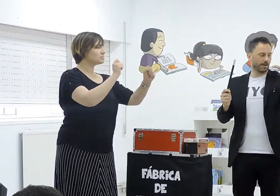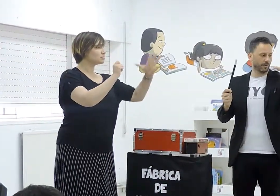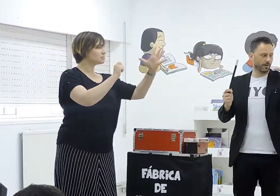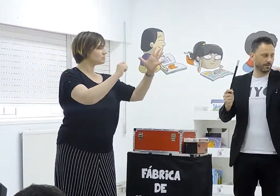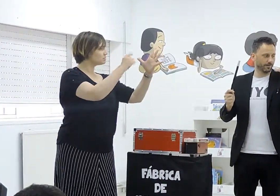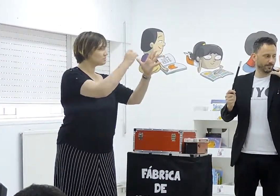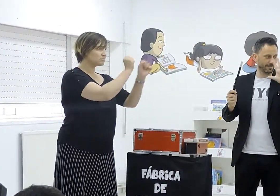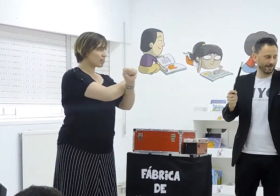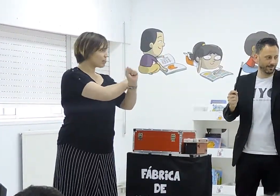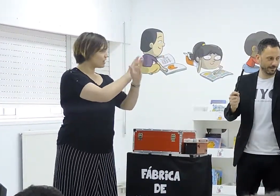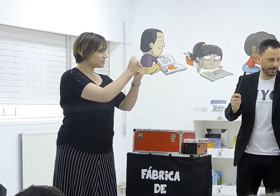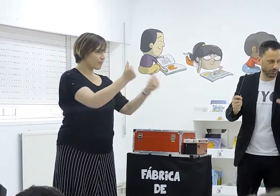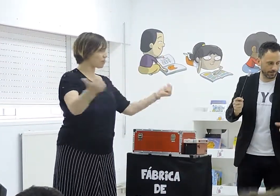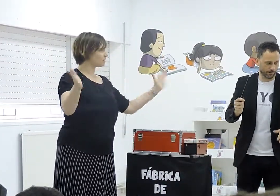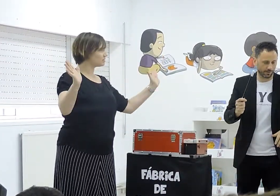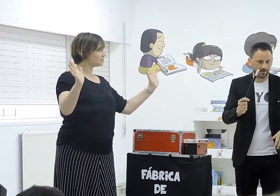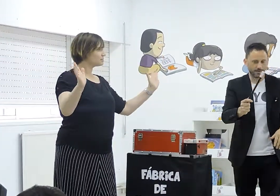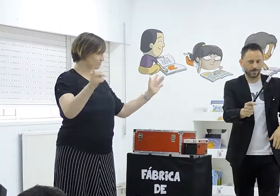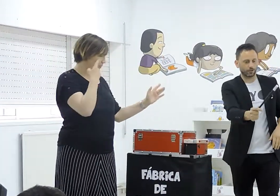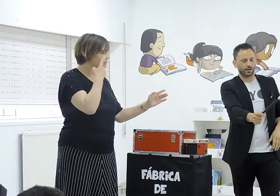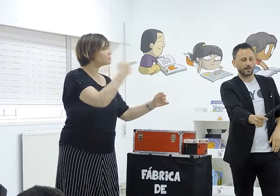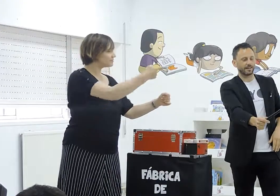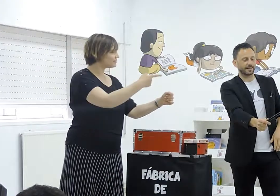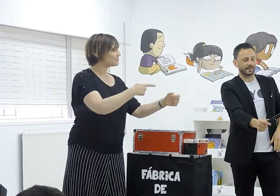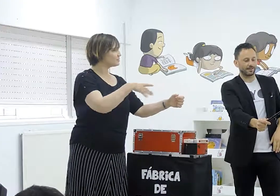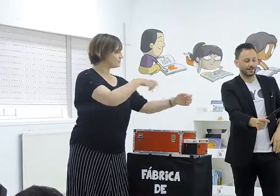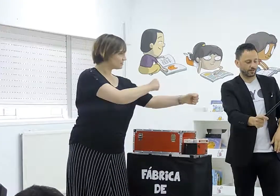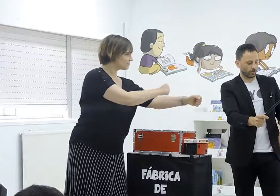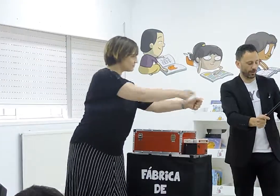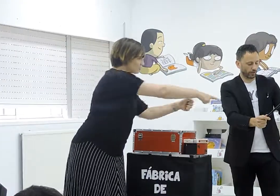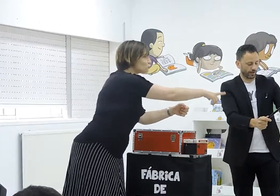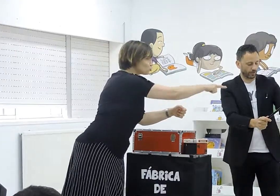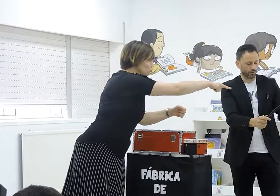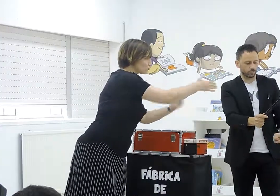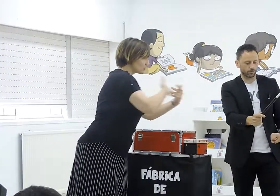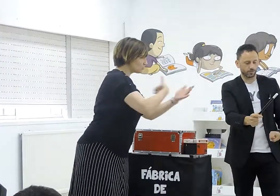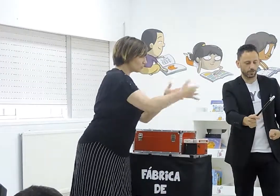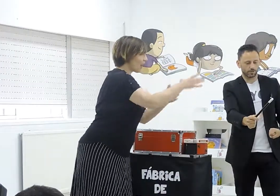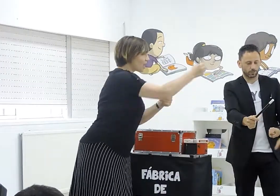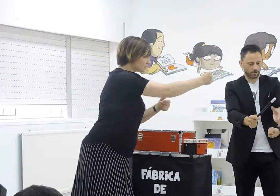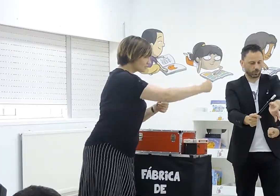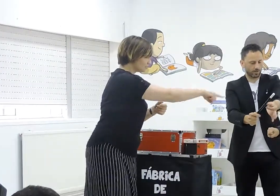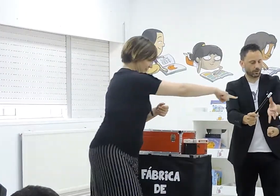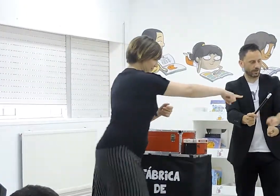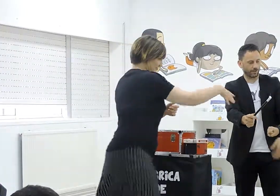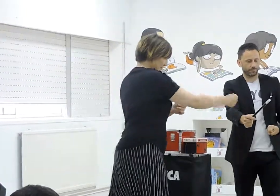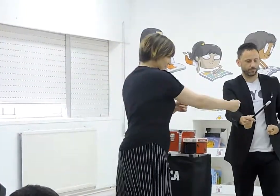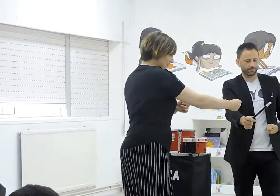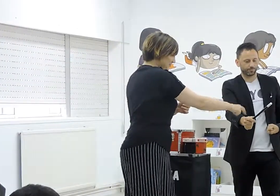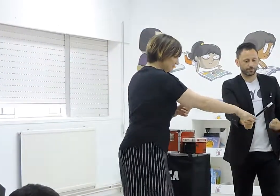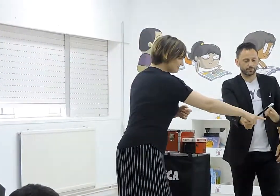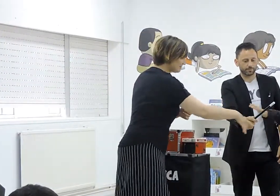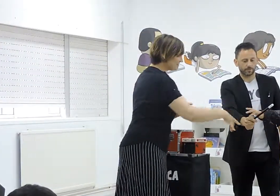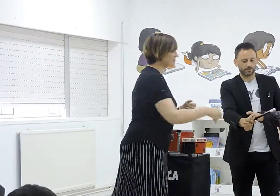va a desaparecer, ¿vale? Vas a dar la varita. Venga, coge la varita, cógela tú. Cógela.